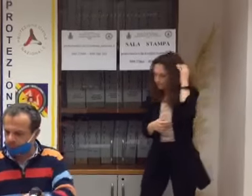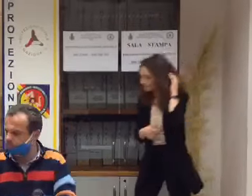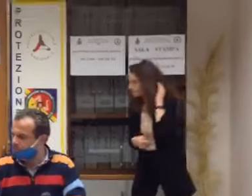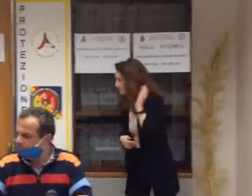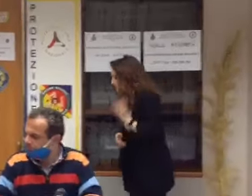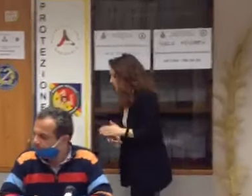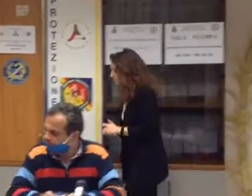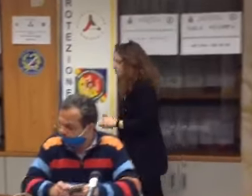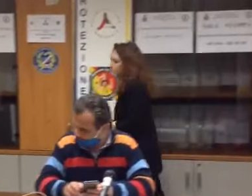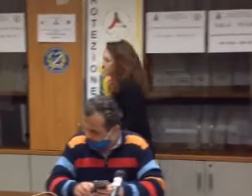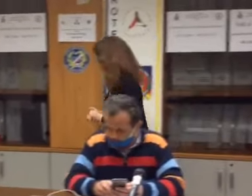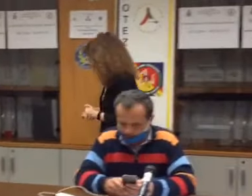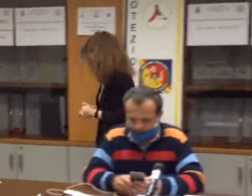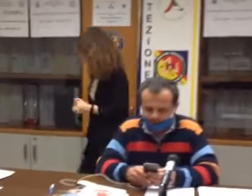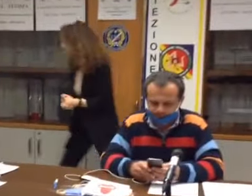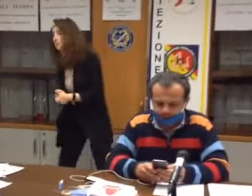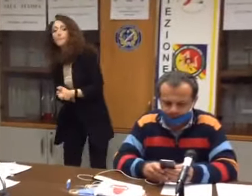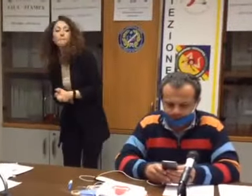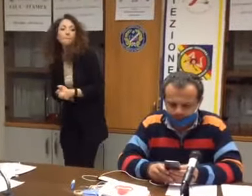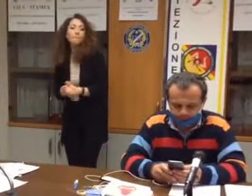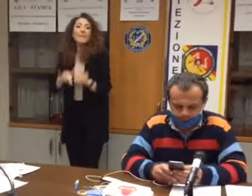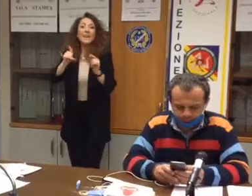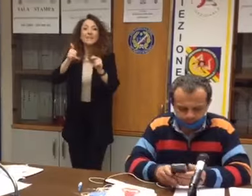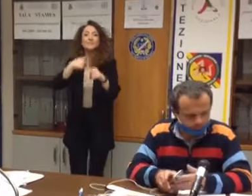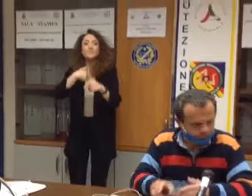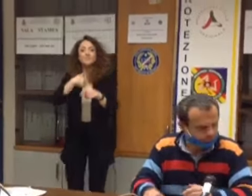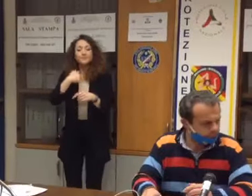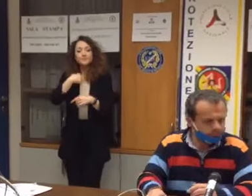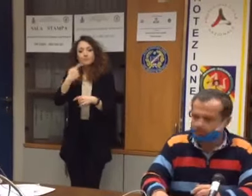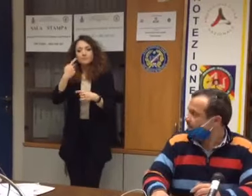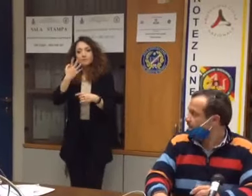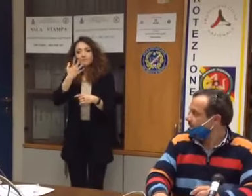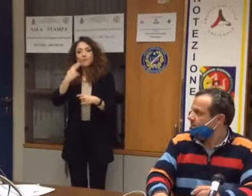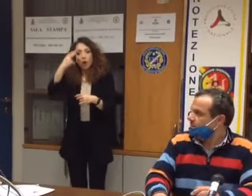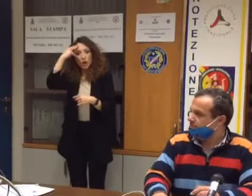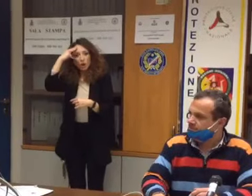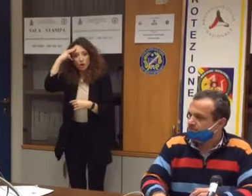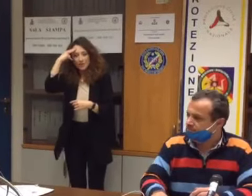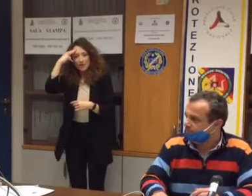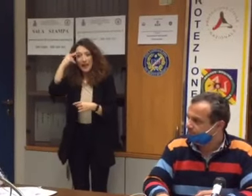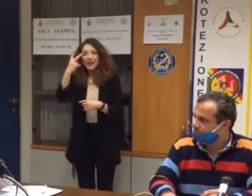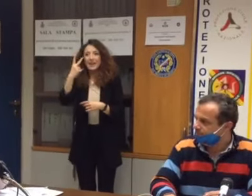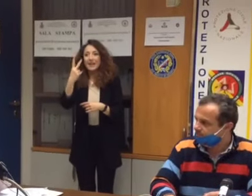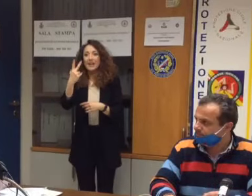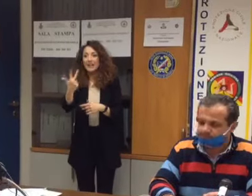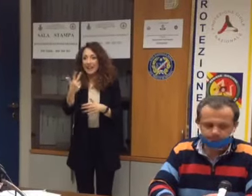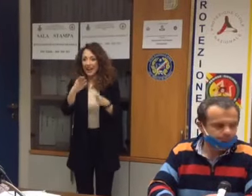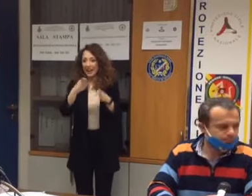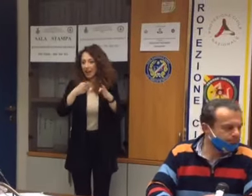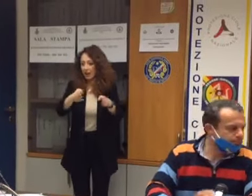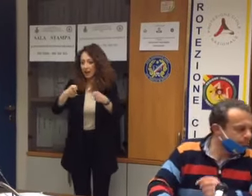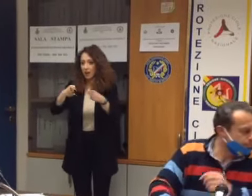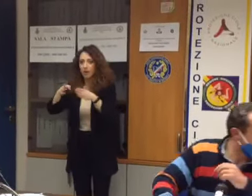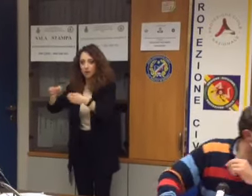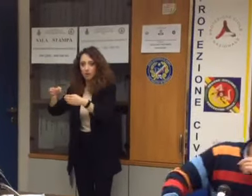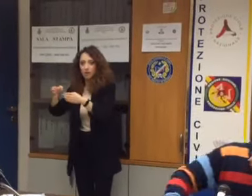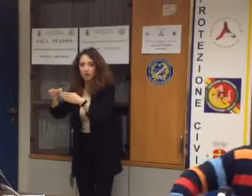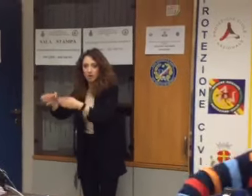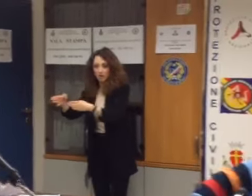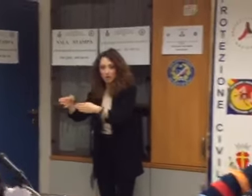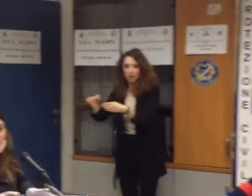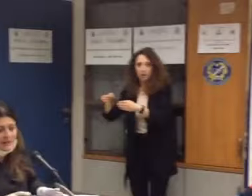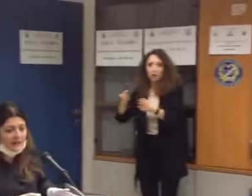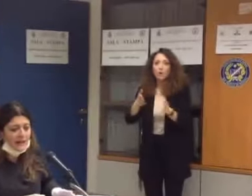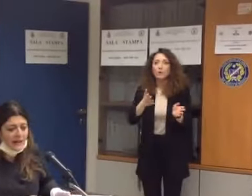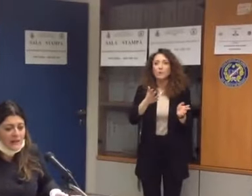questo punto ricorderei sempre quelle che sono le 3 categorie che possono accedere a questo beneficio, anche perché è sempre bene ricordarle in maniera tale